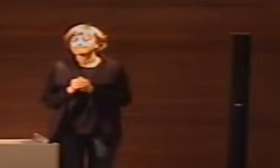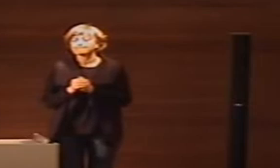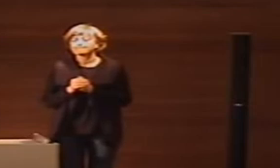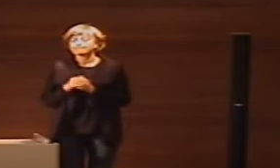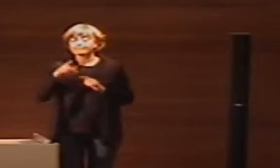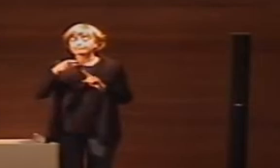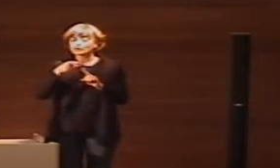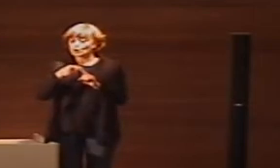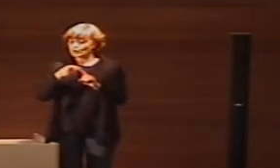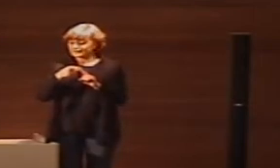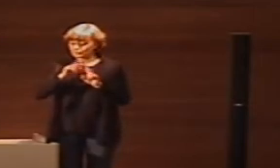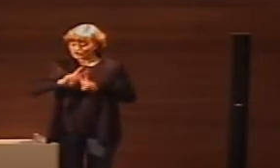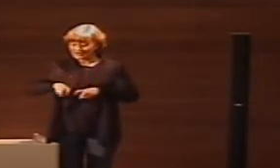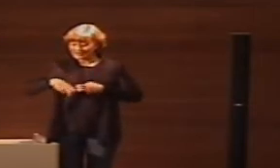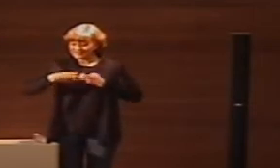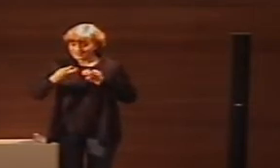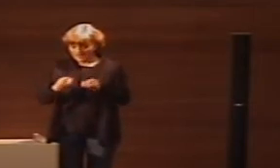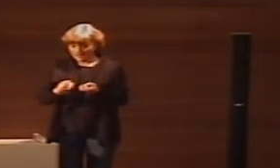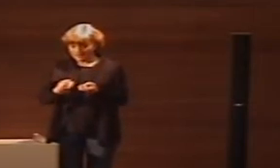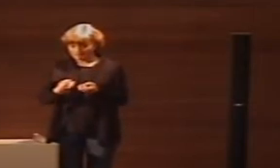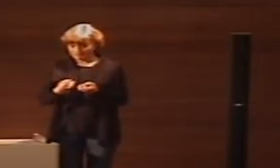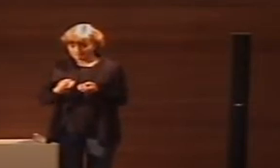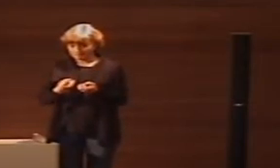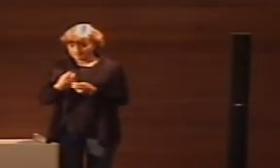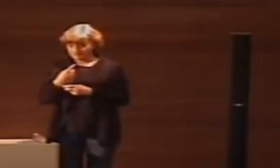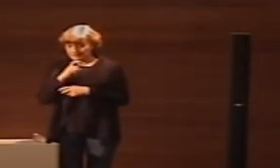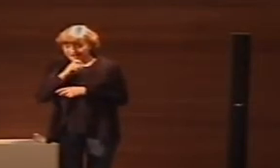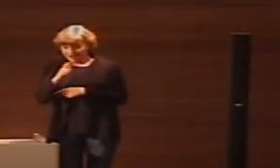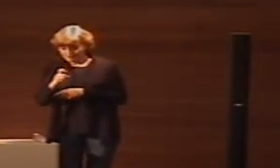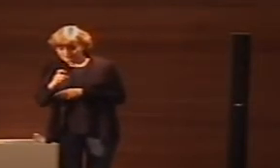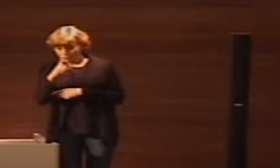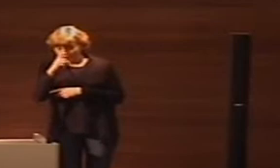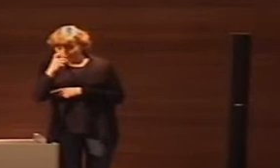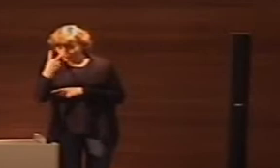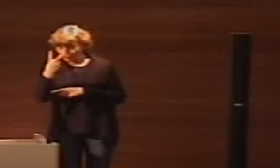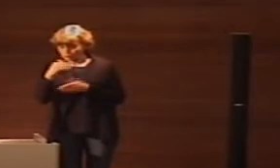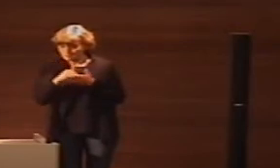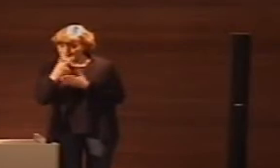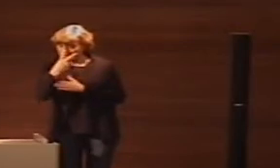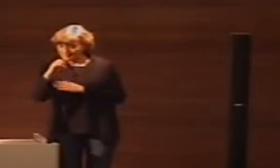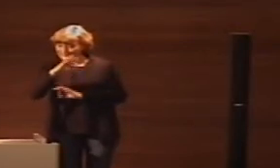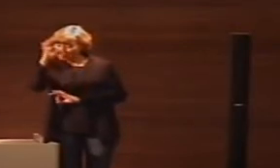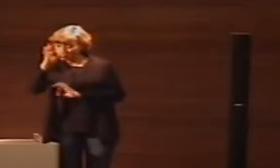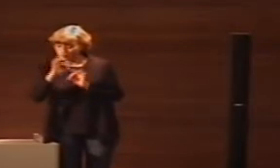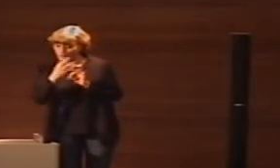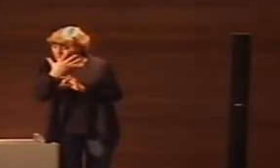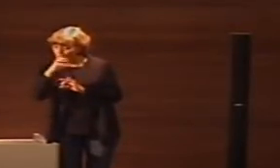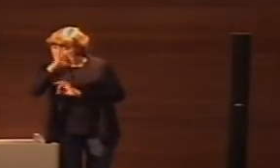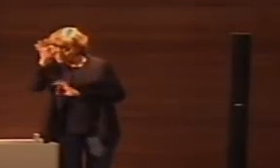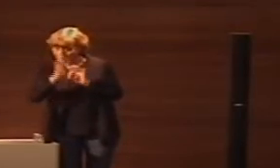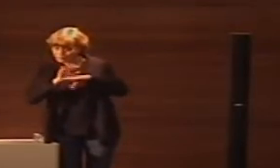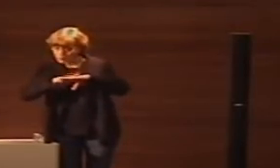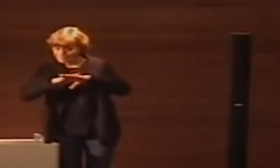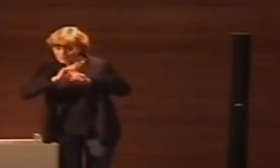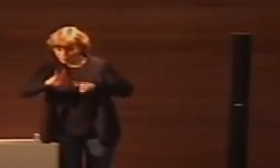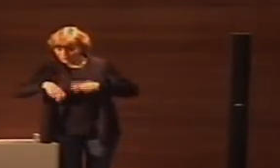Los objetivos de reciclaje de residuos, que como antes decía son del 50% a 2020 los que hoy están operando, van a